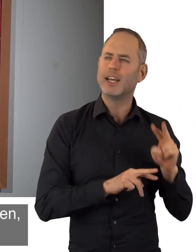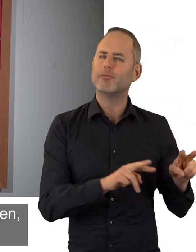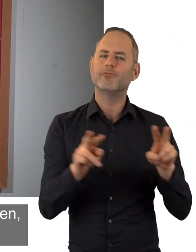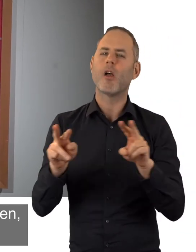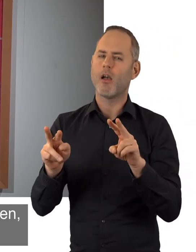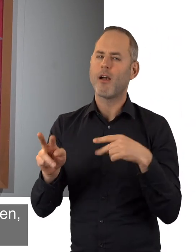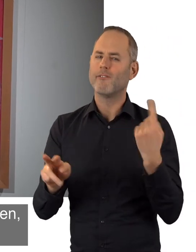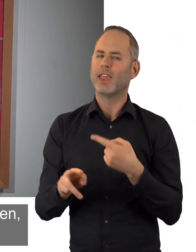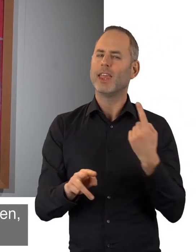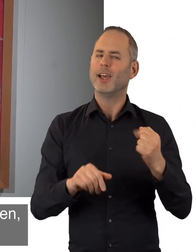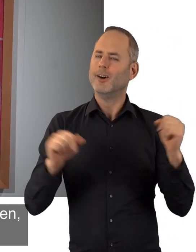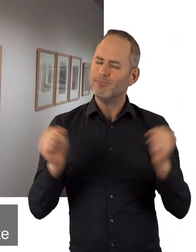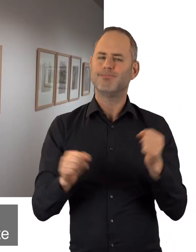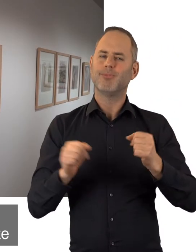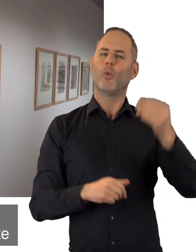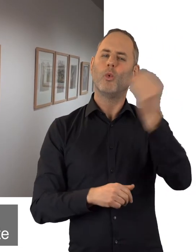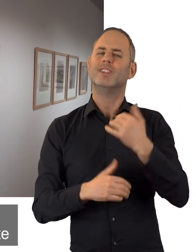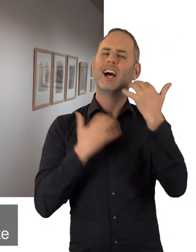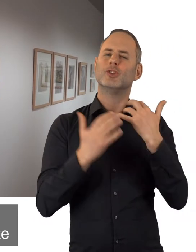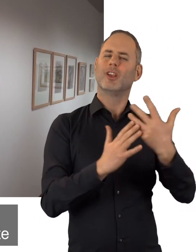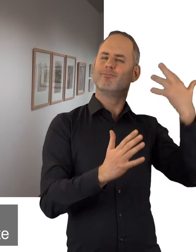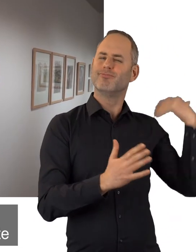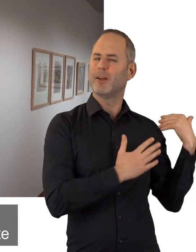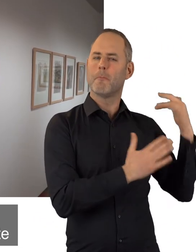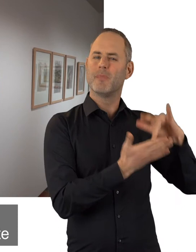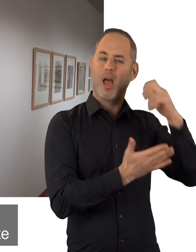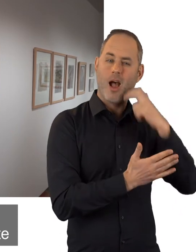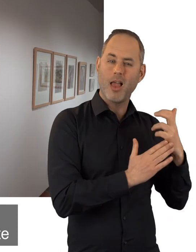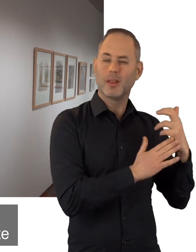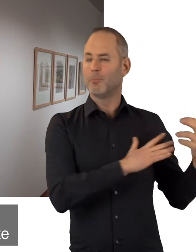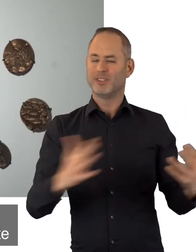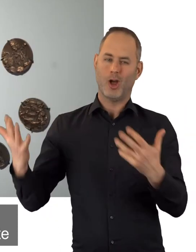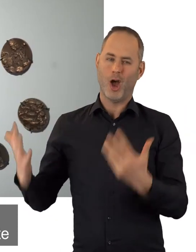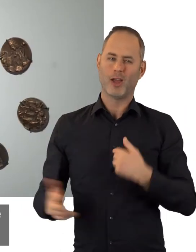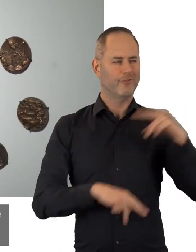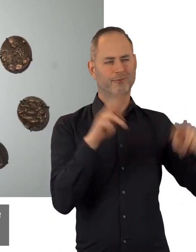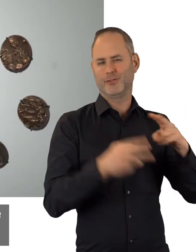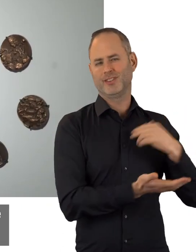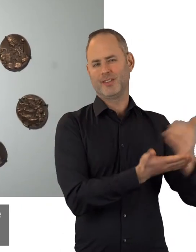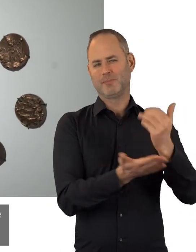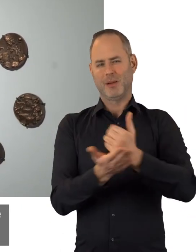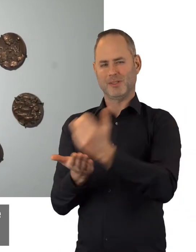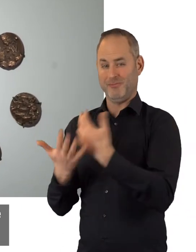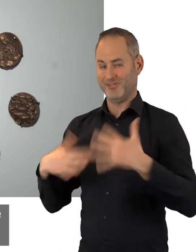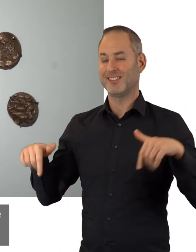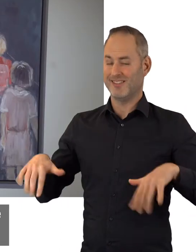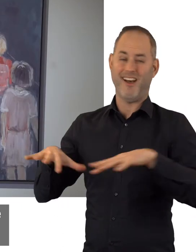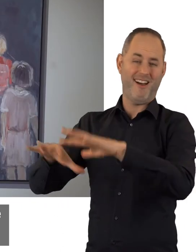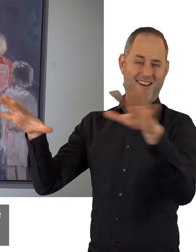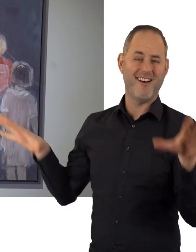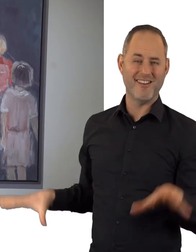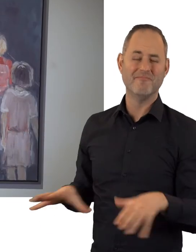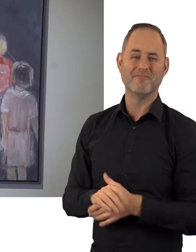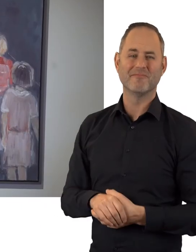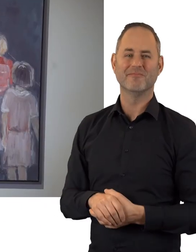durchgehen, werden sie sehen, dass wir quer durch die ganze Kunstgeschichte vom Mittelalter bis heute gesammelt